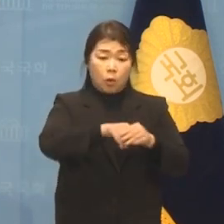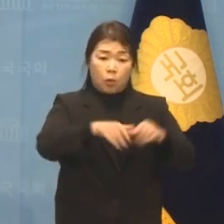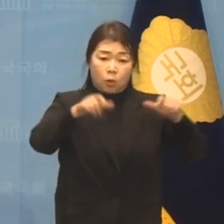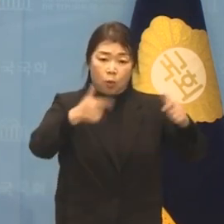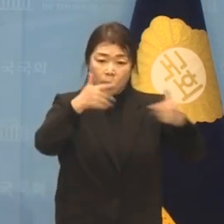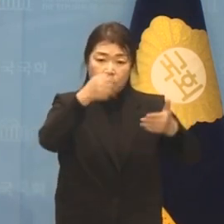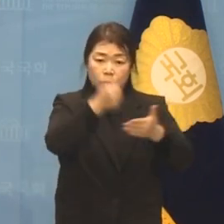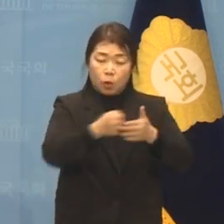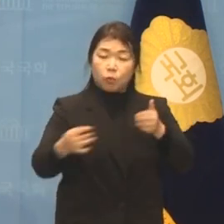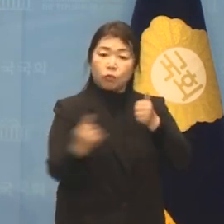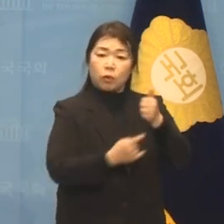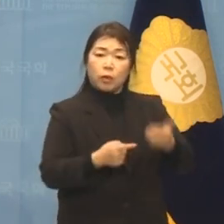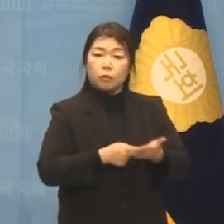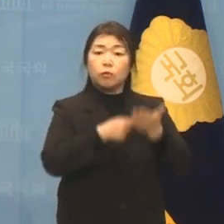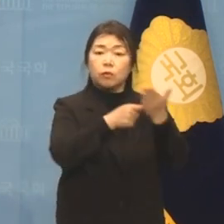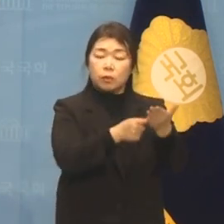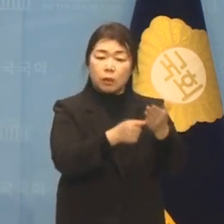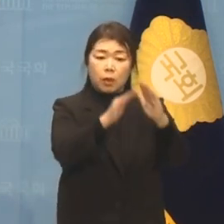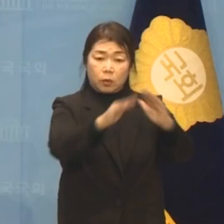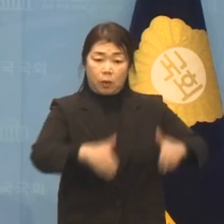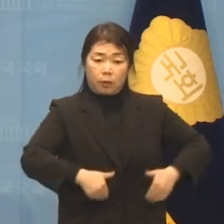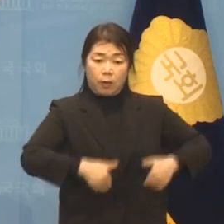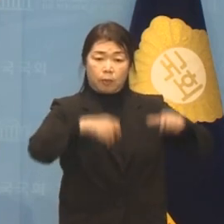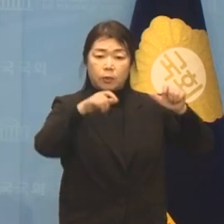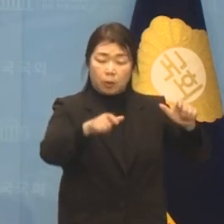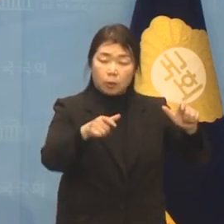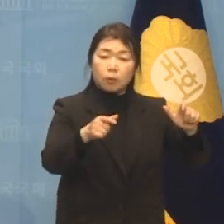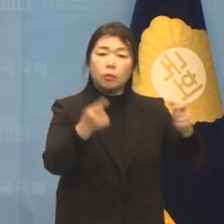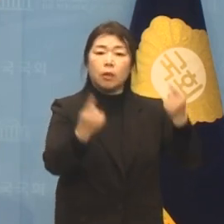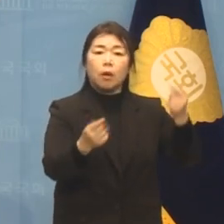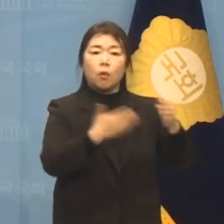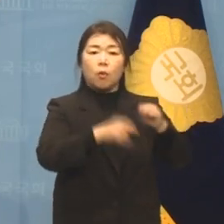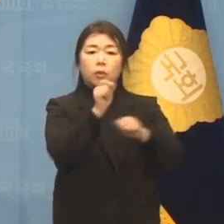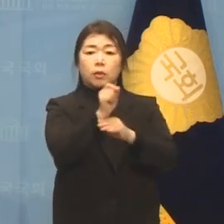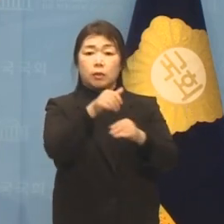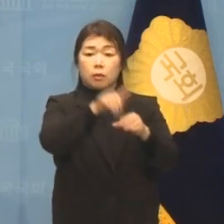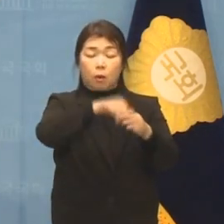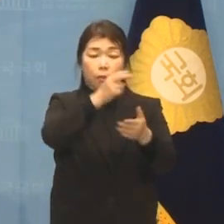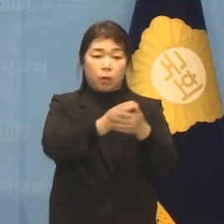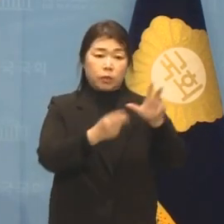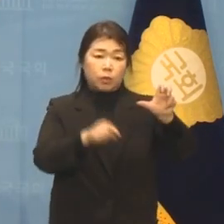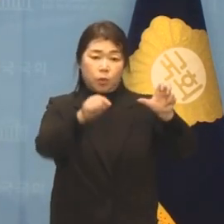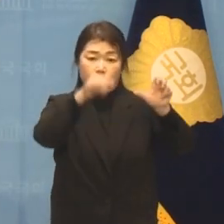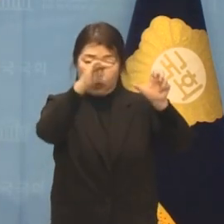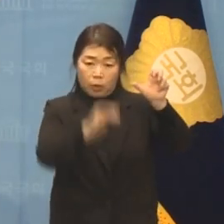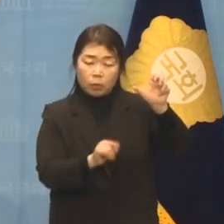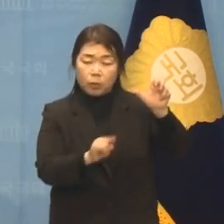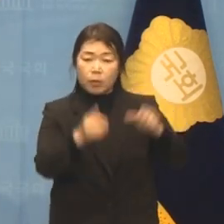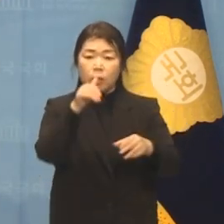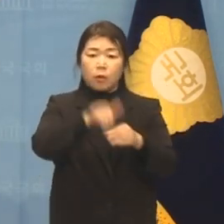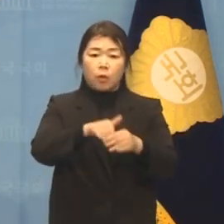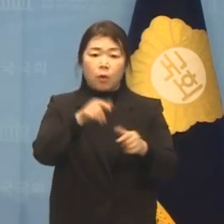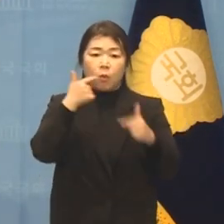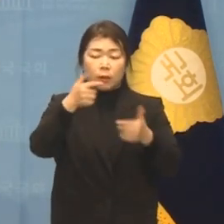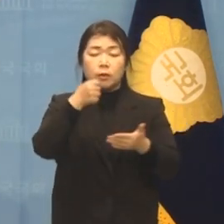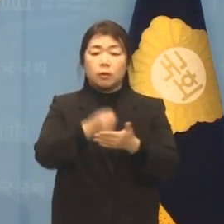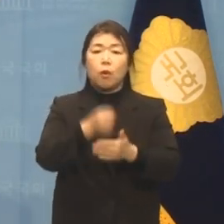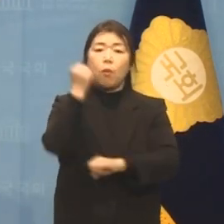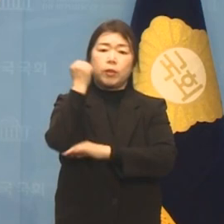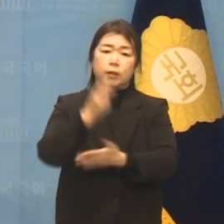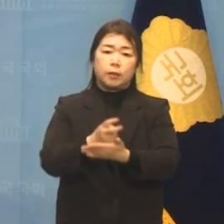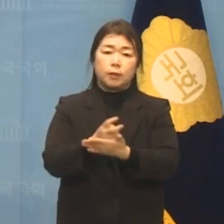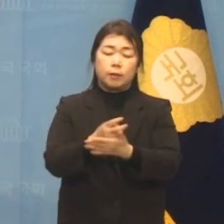획정위가 제시한 전남 선거구안은 공직선거법 제25조의 선거구 획정 원칙인